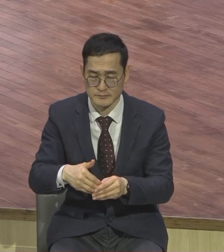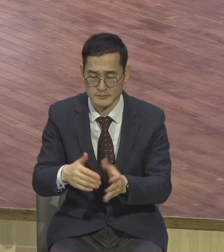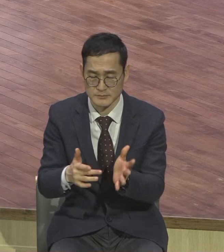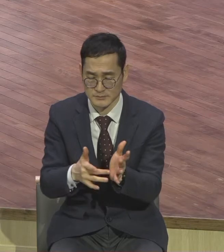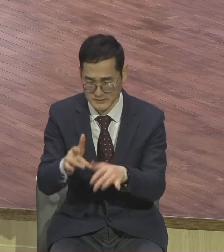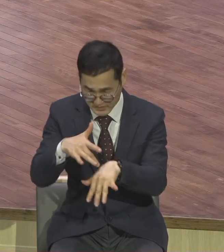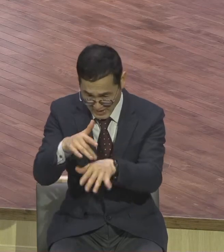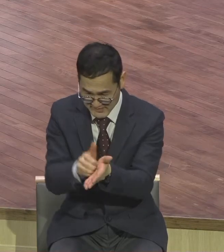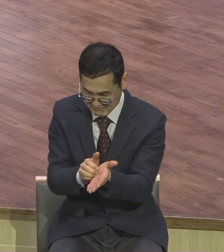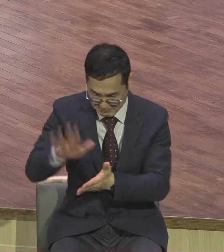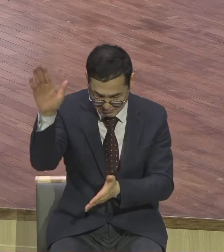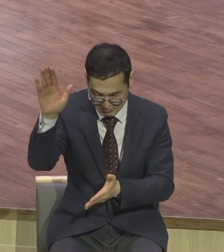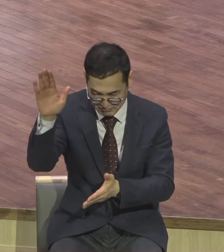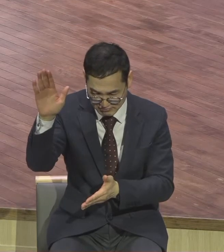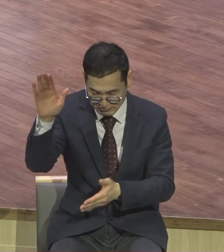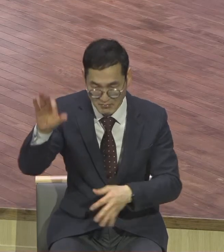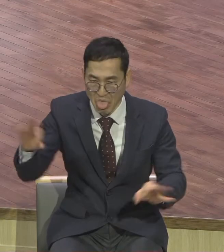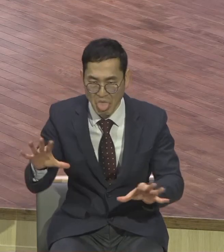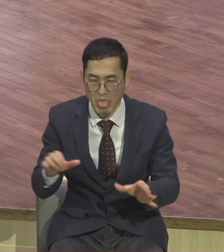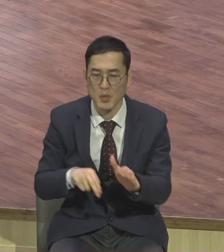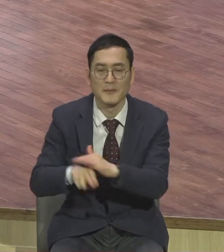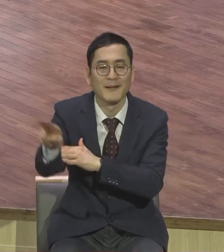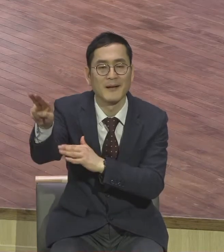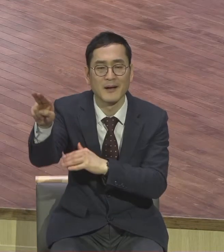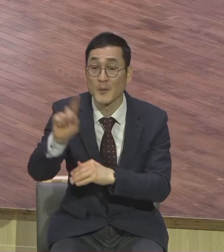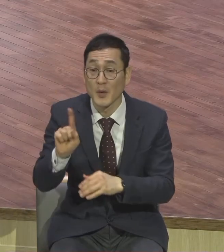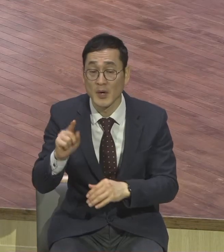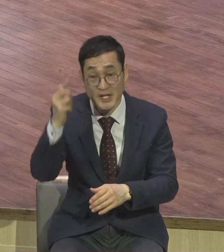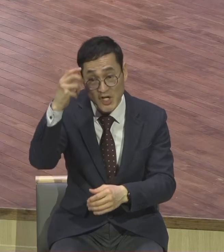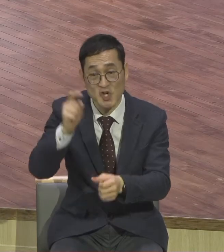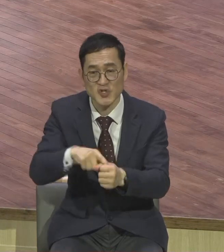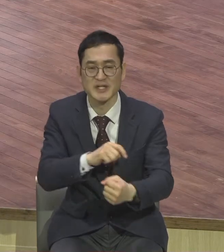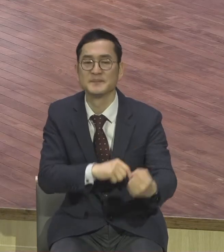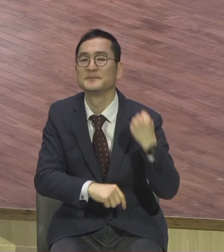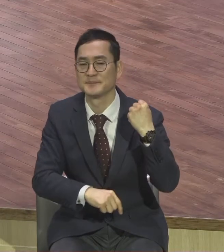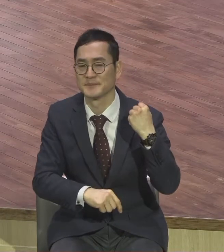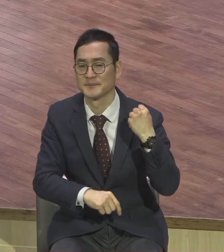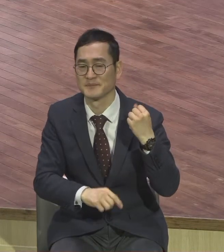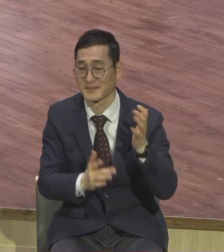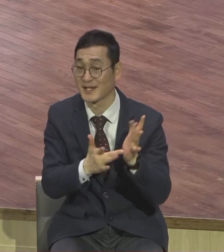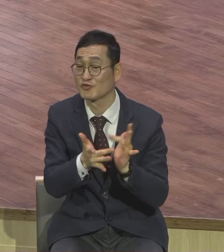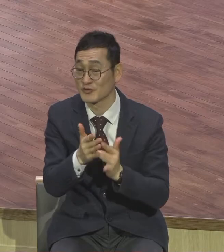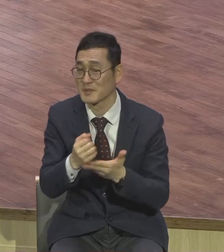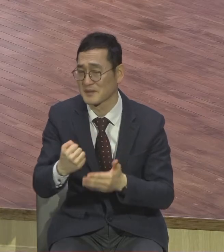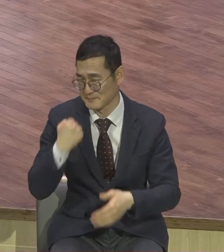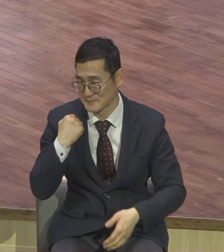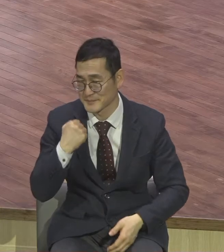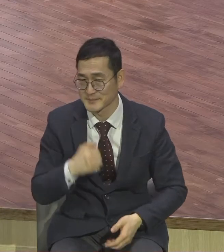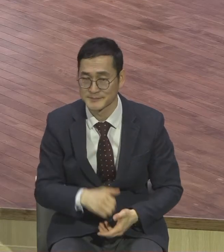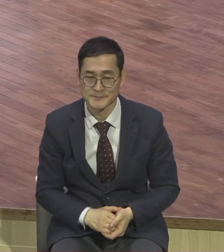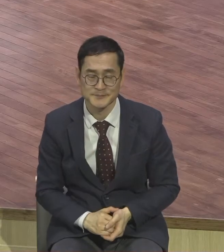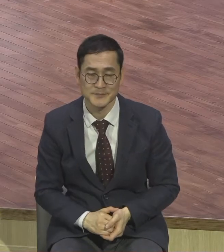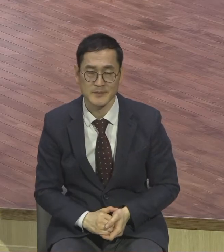예수님이 가지신 뭐요? 영적 권명입니다. 영적 권명